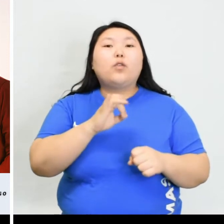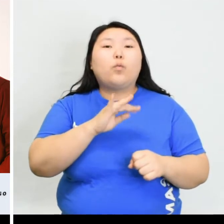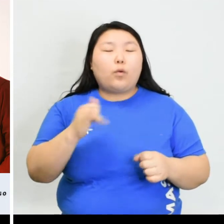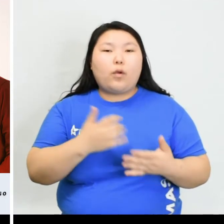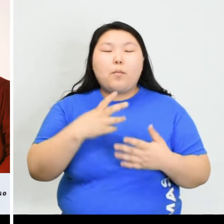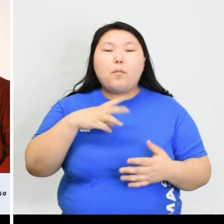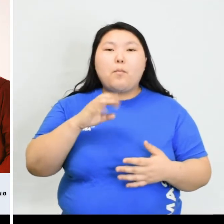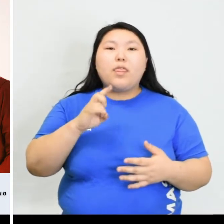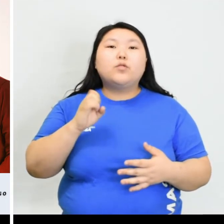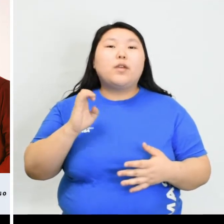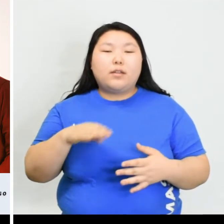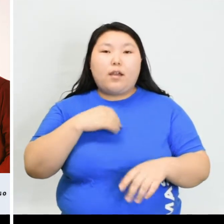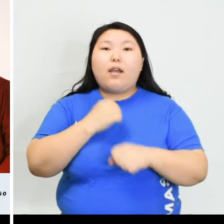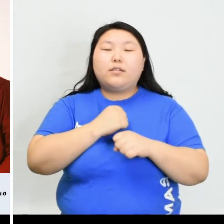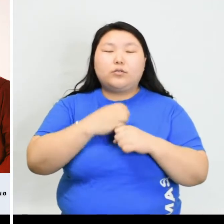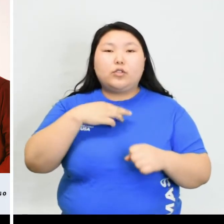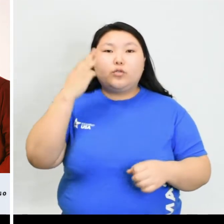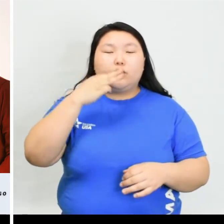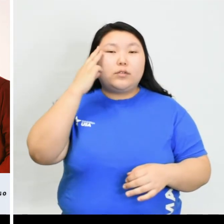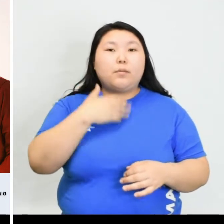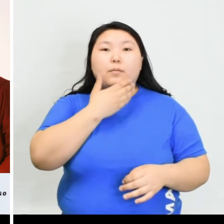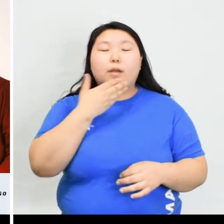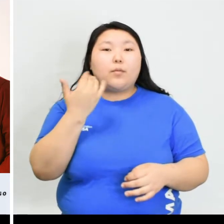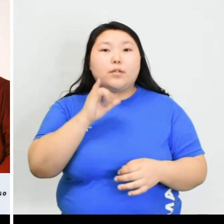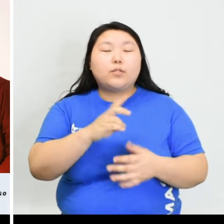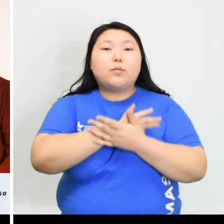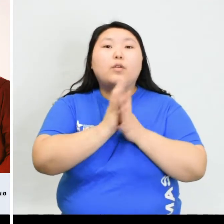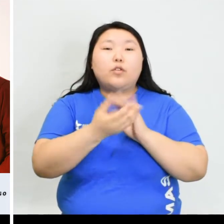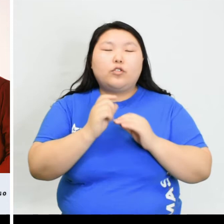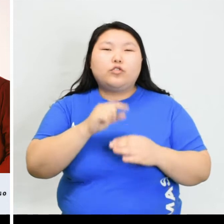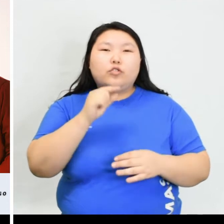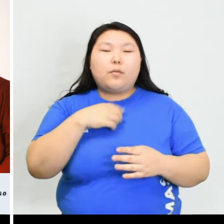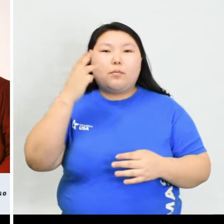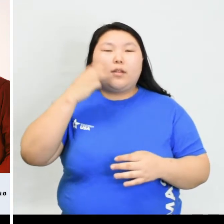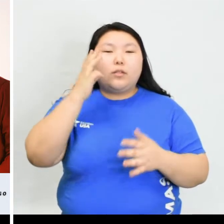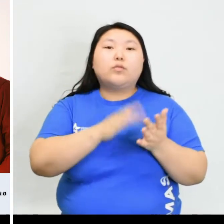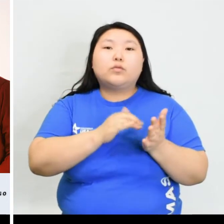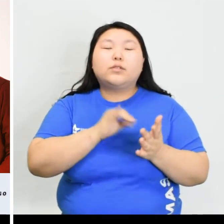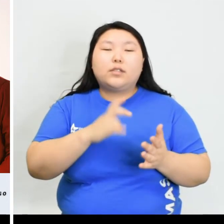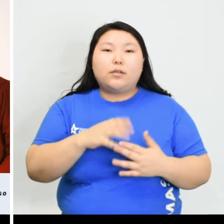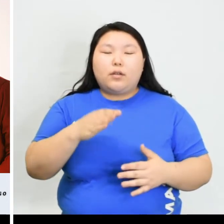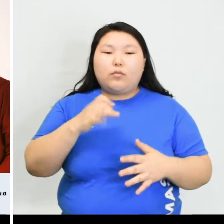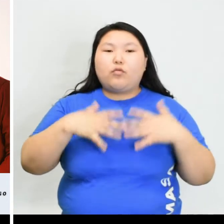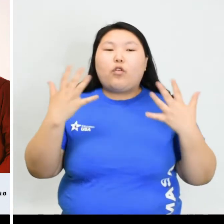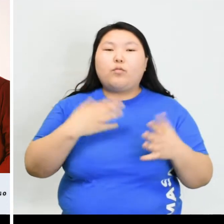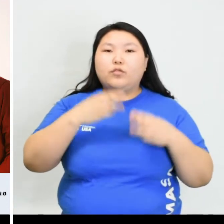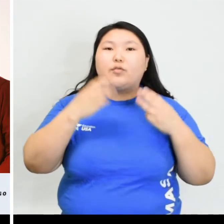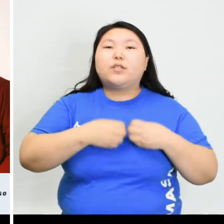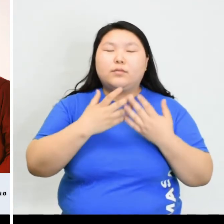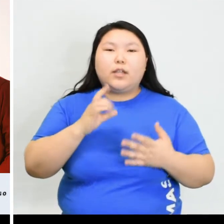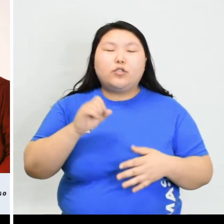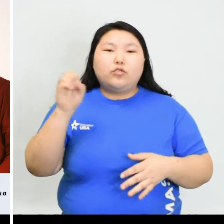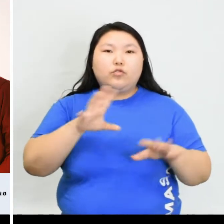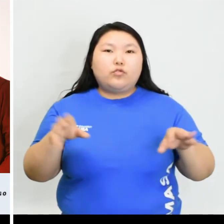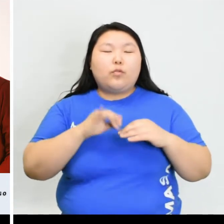ажил гэх юм уу одоо баг менежментийн ажил нэг туршлага байхгүйсэн болохоор жоохон мэдлэг дутсан. Тэгээд том шийдвэр гаргаад за